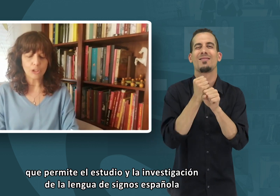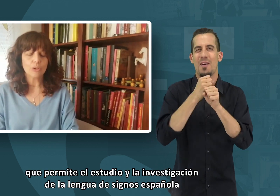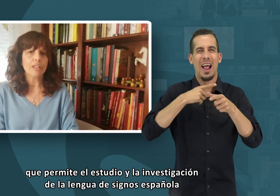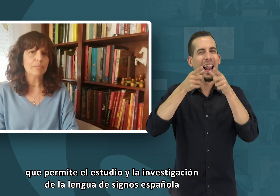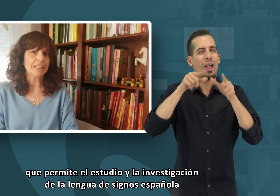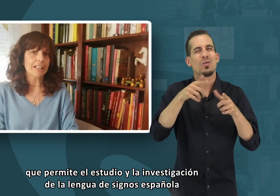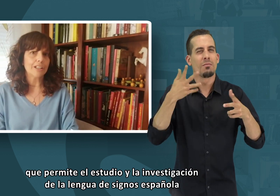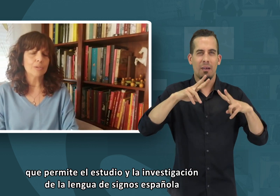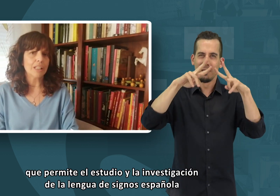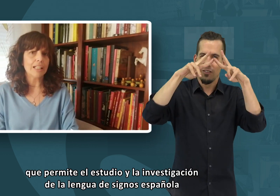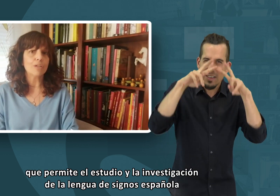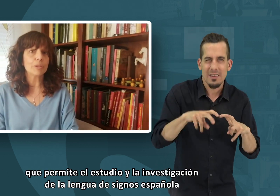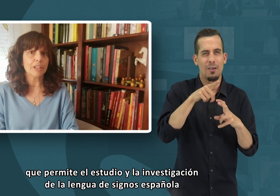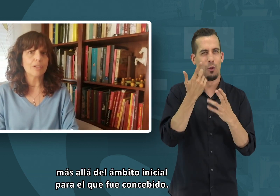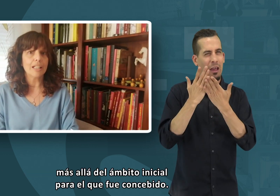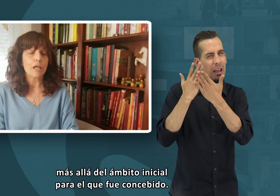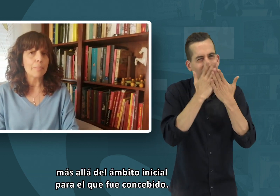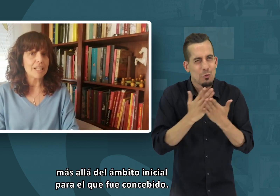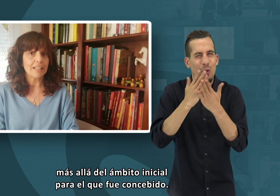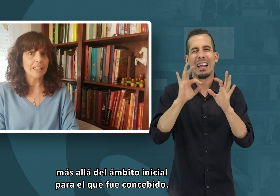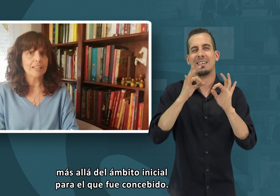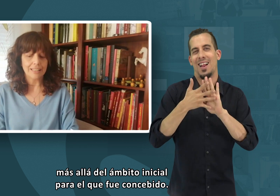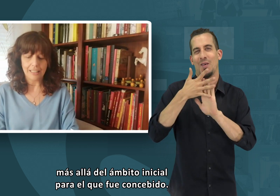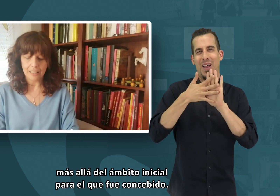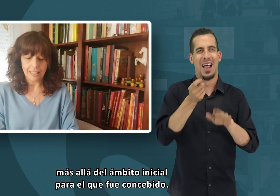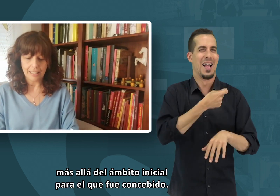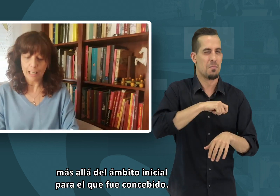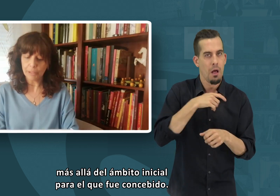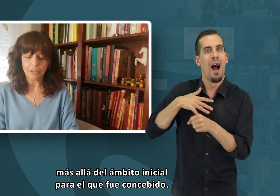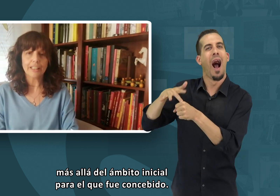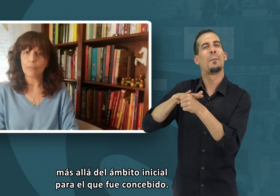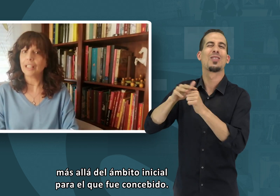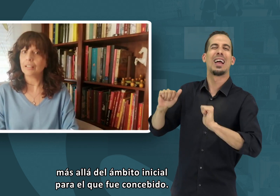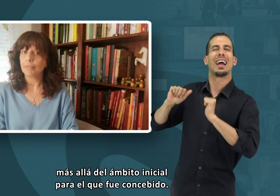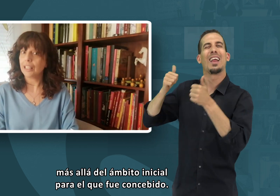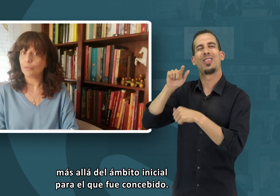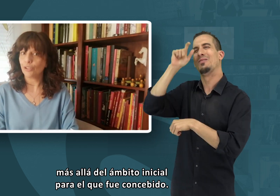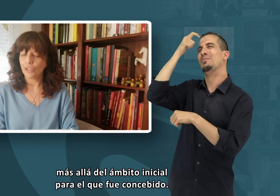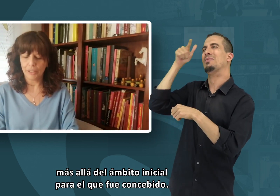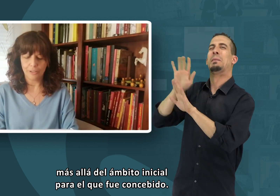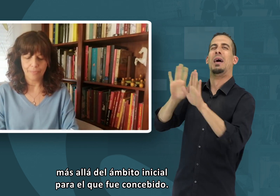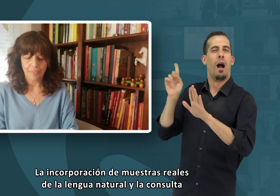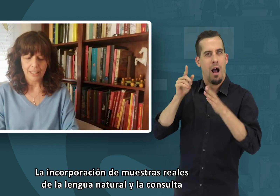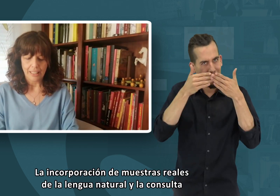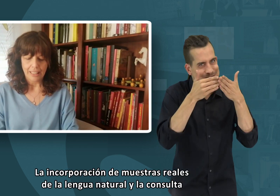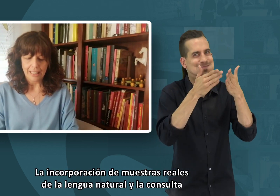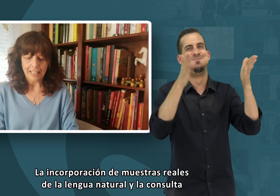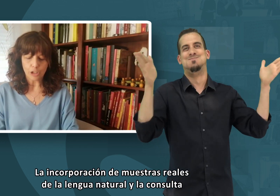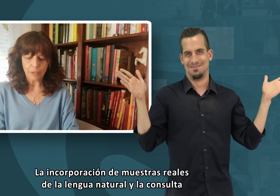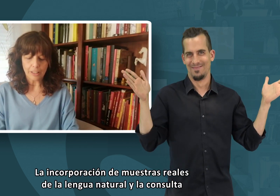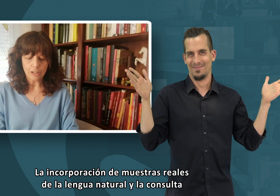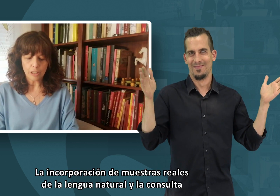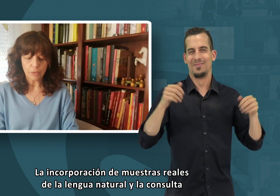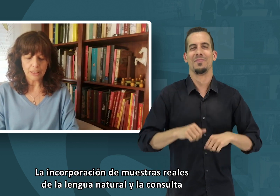permite el estudio y la investigación de la lengua española más allá del ámbito inicial para el que fue concebido.